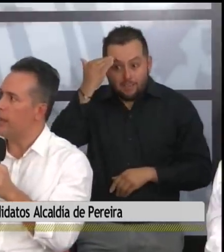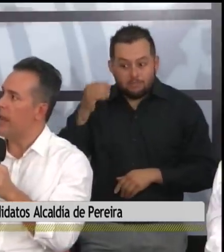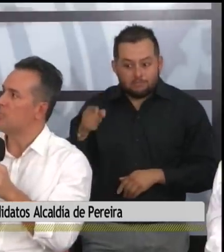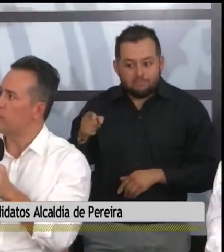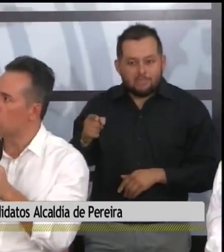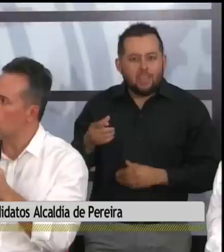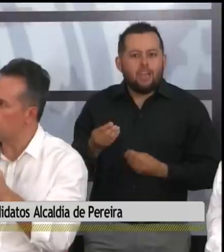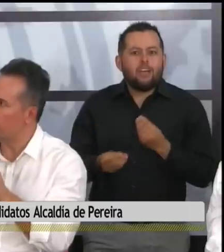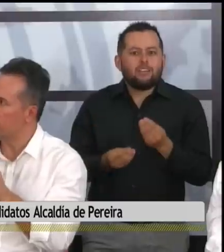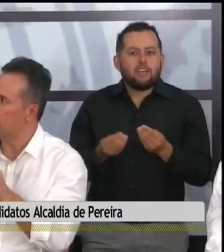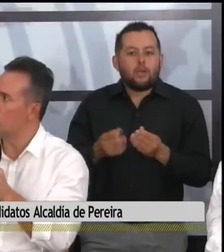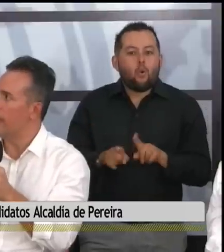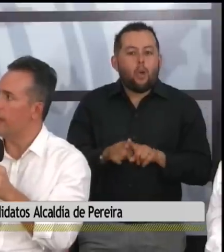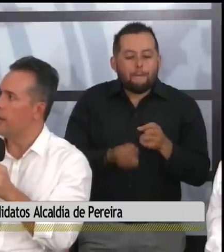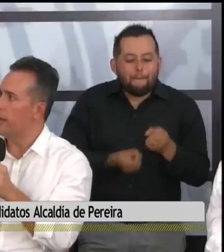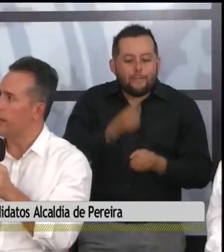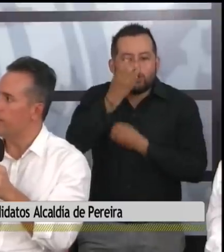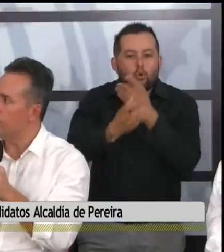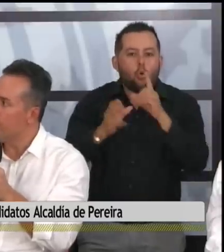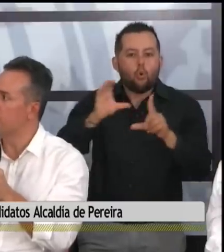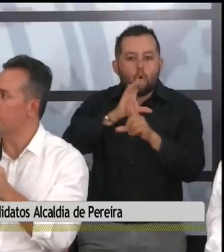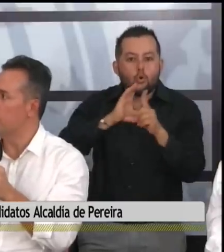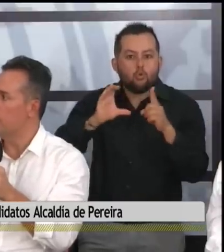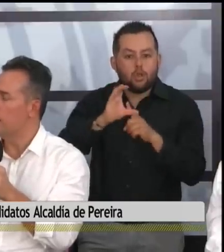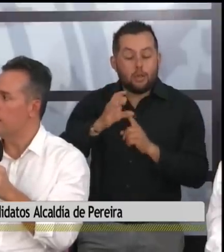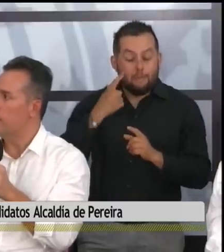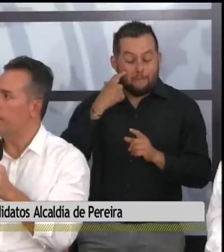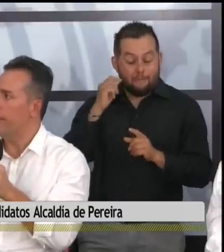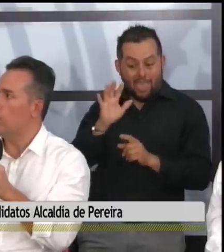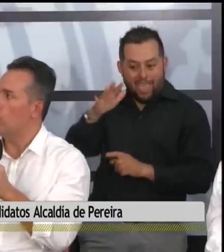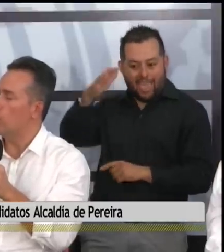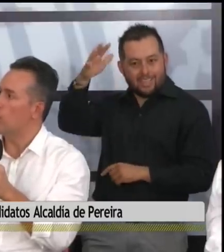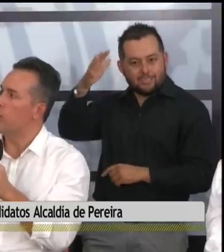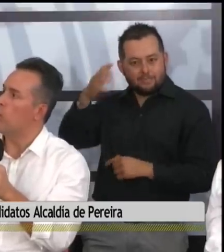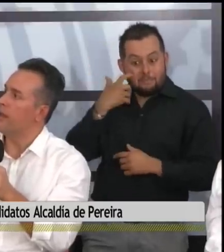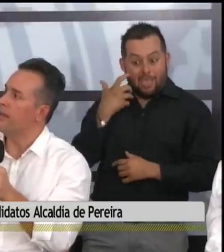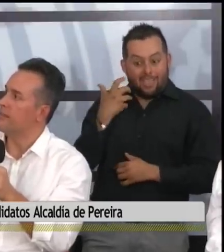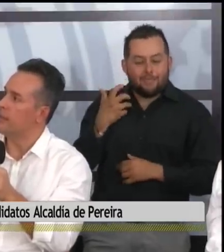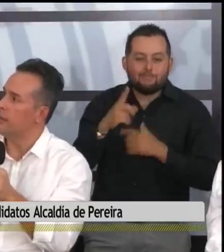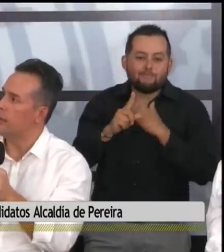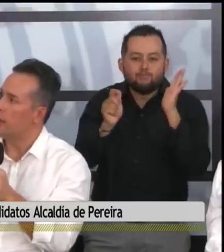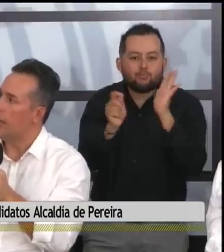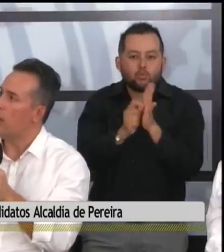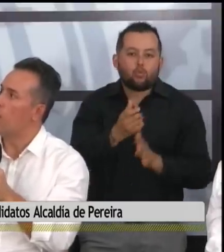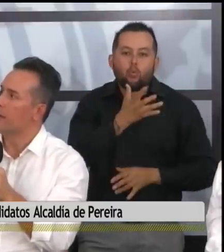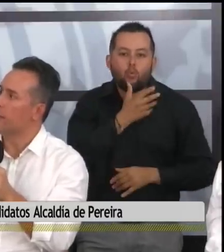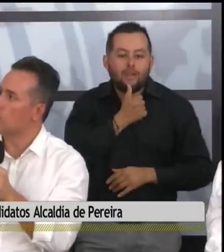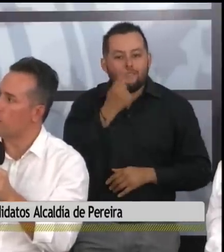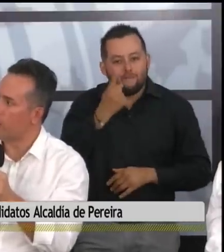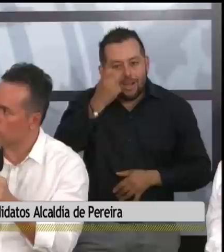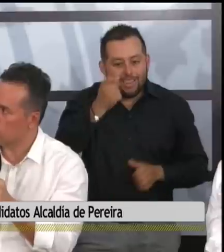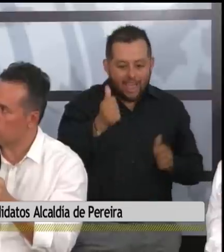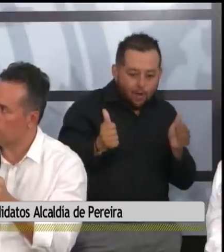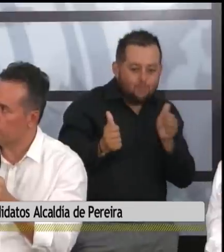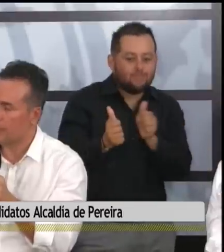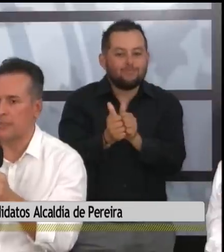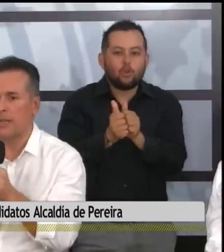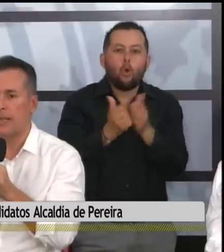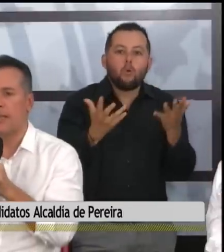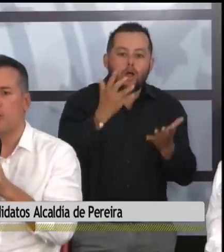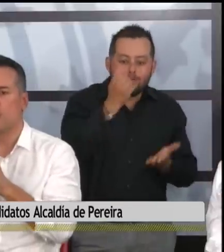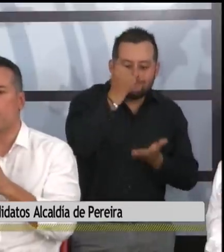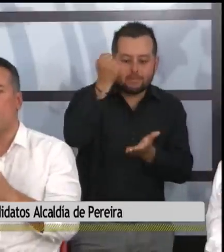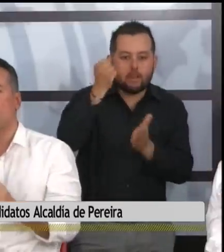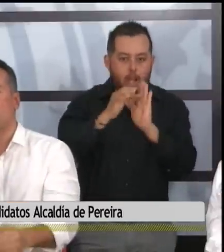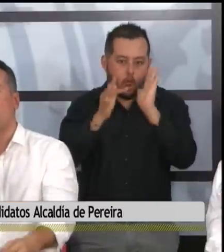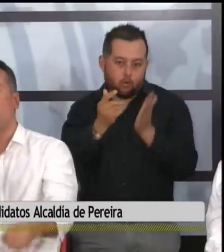que la expresión cultural de esta ciudad brille, pero lo que no hay es acompañamiento con recursos. Desde la